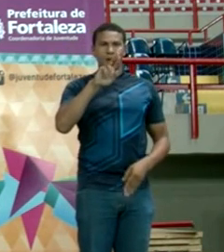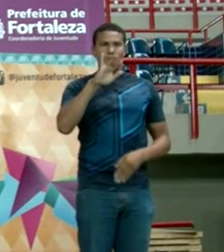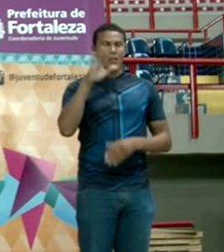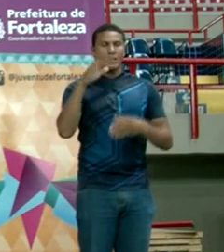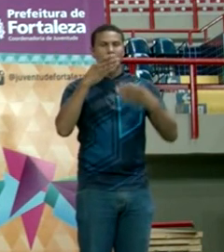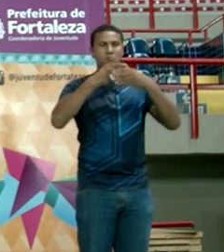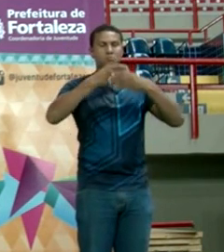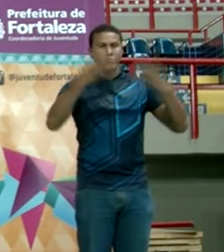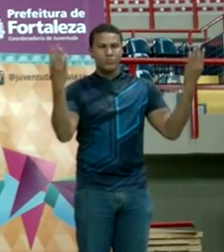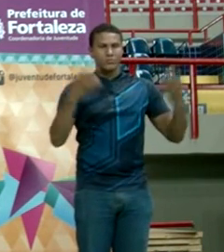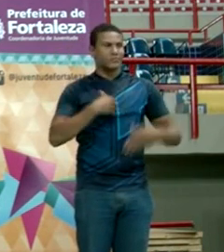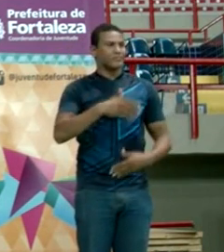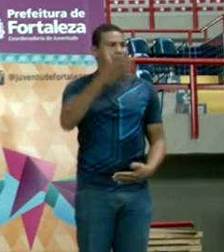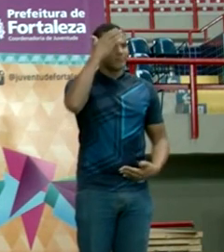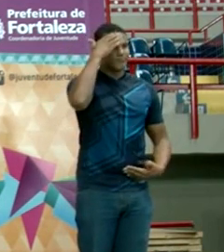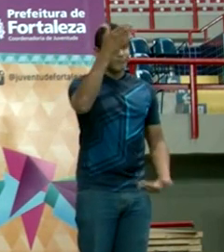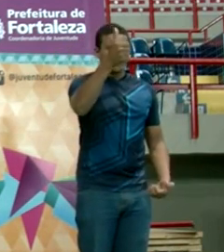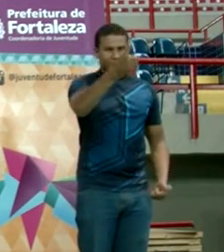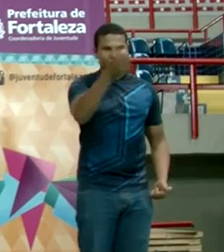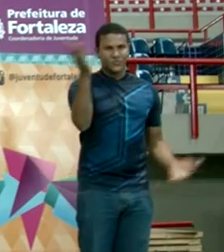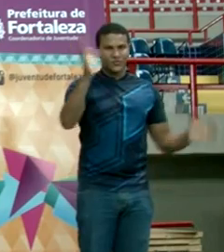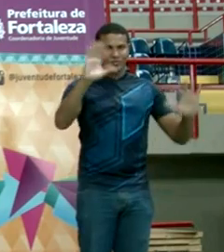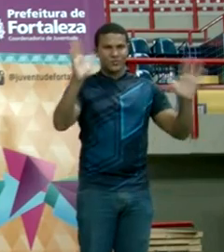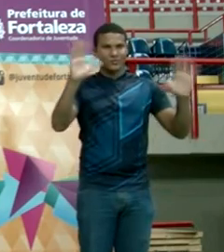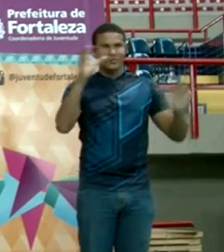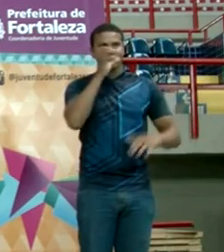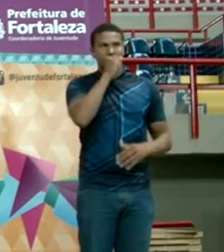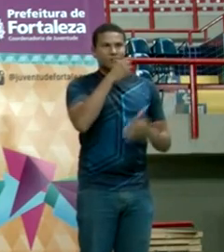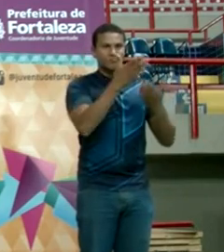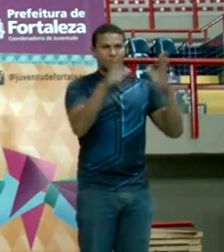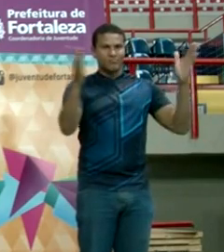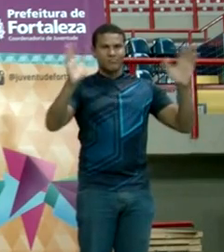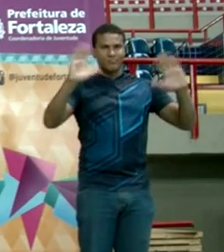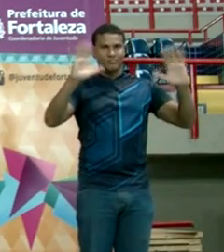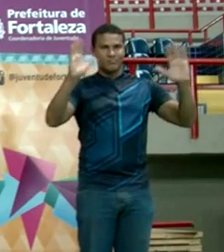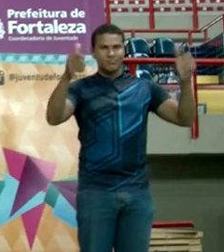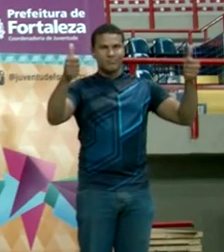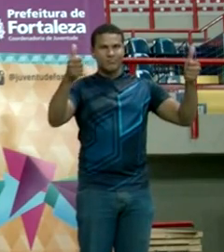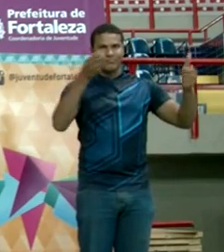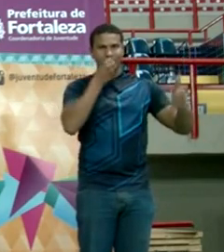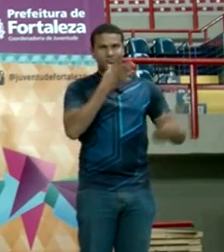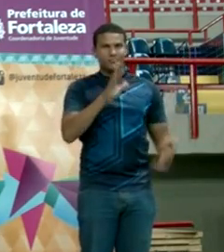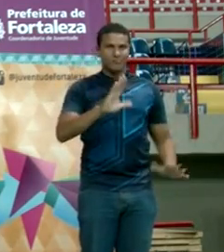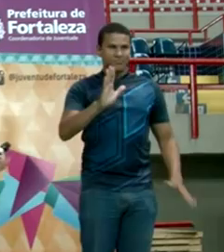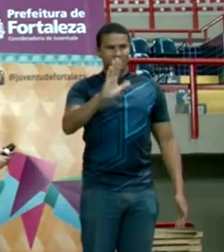Beleza? Tchau, gente, foi um prazer, tudo de bom, bom sábado para vocês. Tchau.